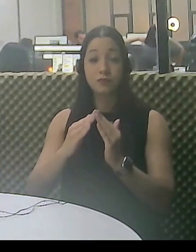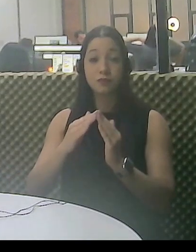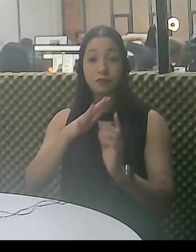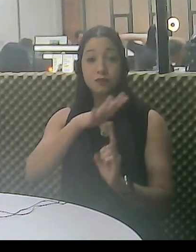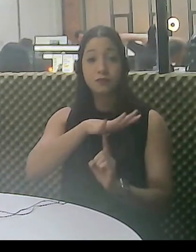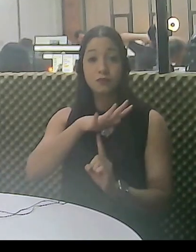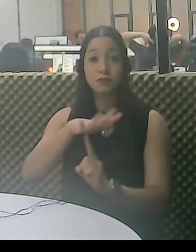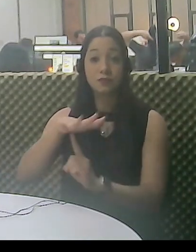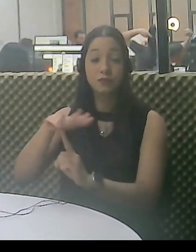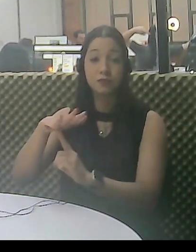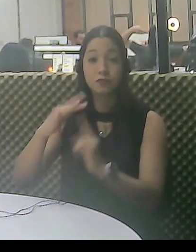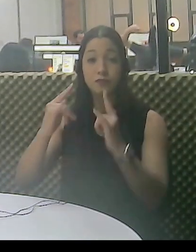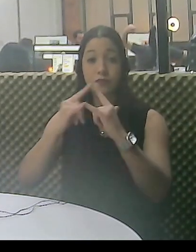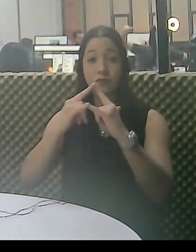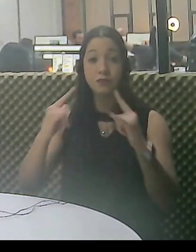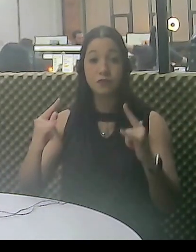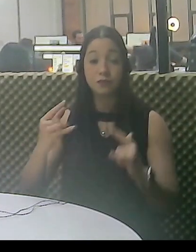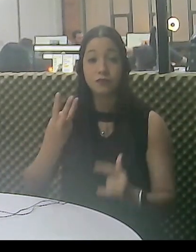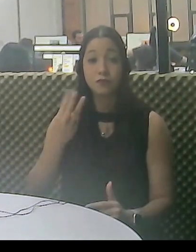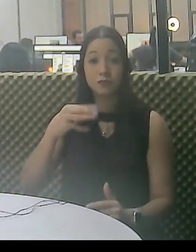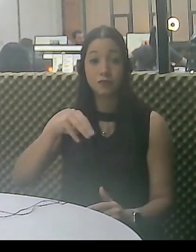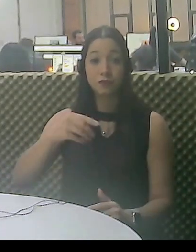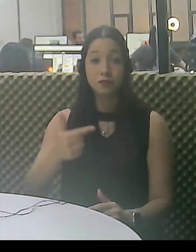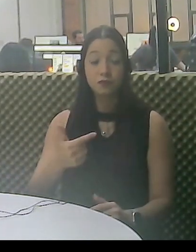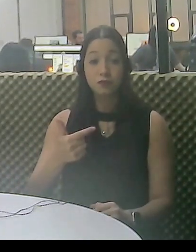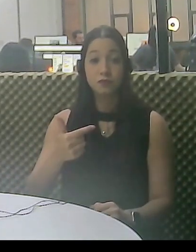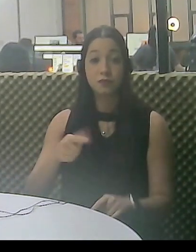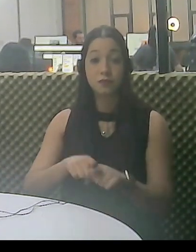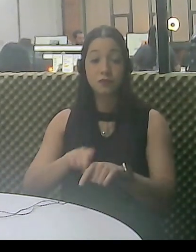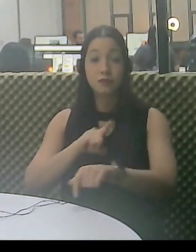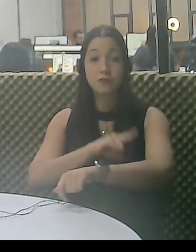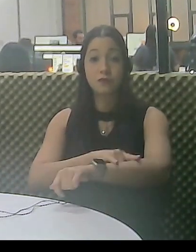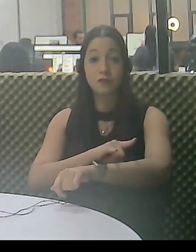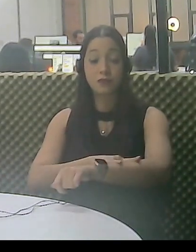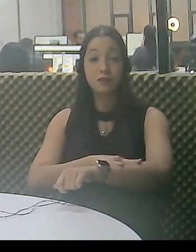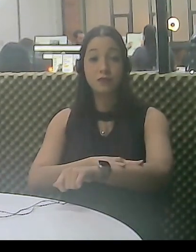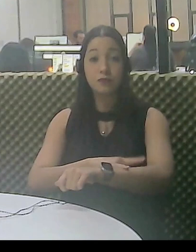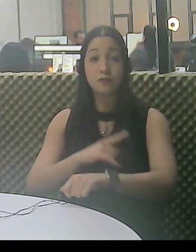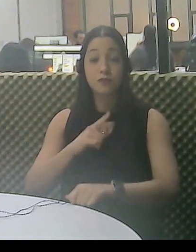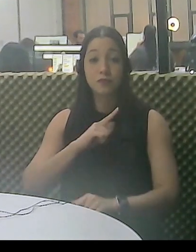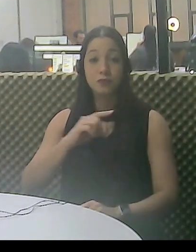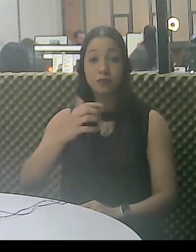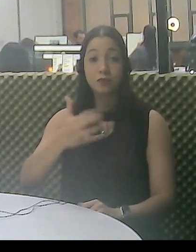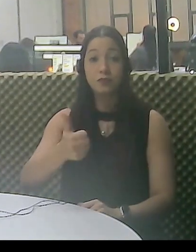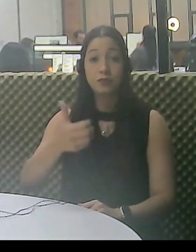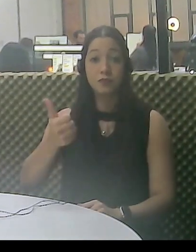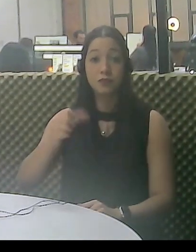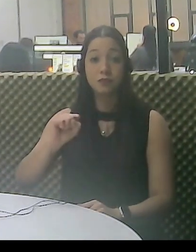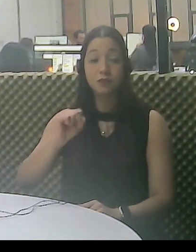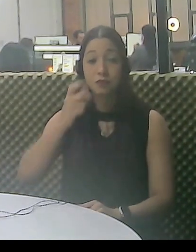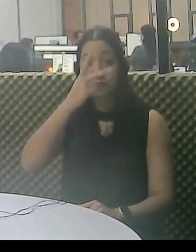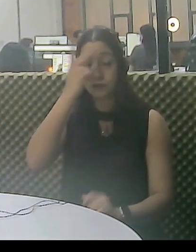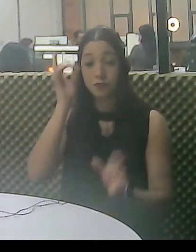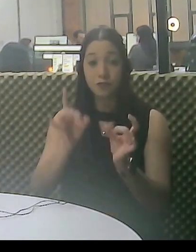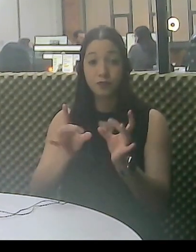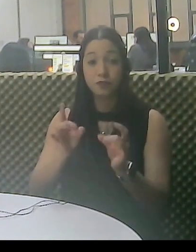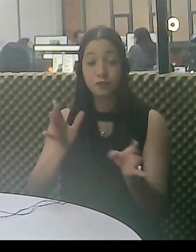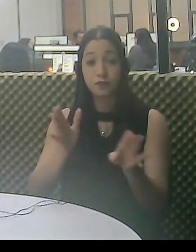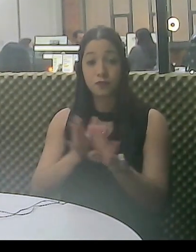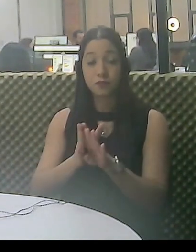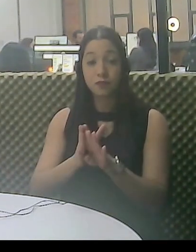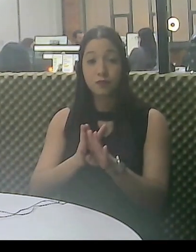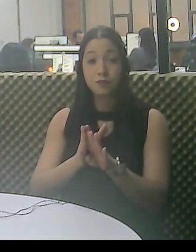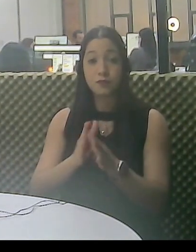que tem áreas cobertas com 3 metros quadrados e banheiro público, comporta 118 vendedores. Até o momento,